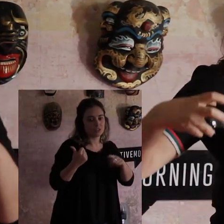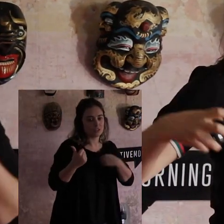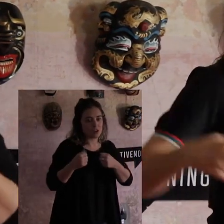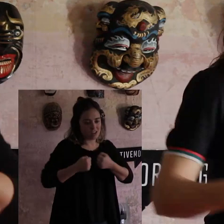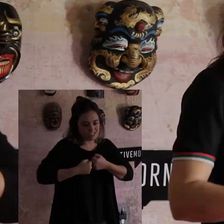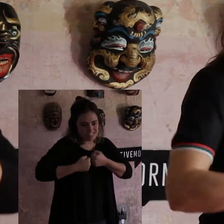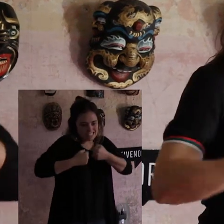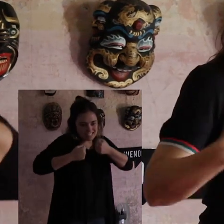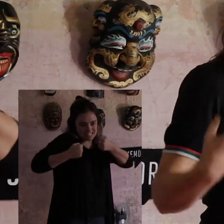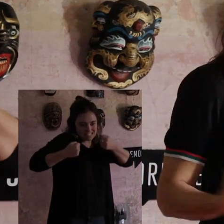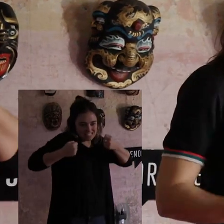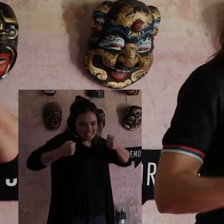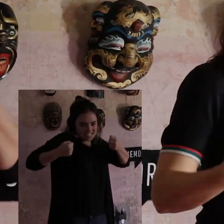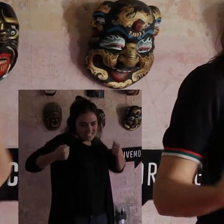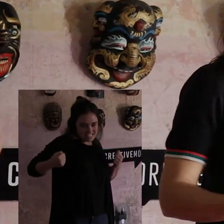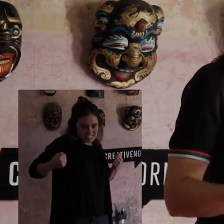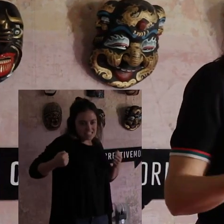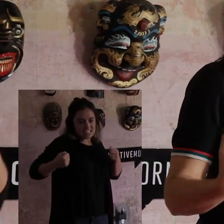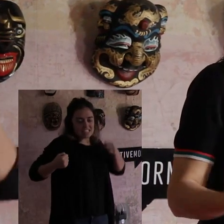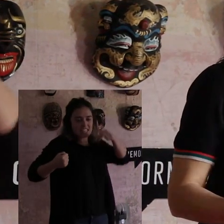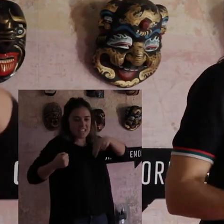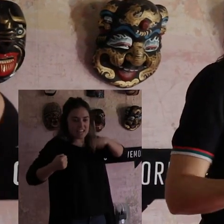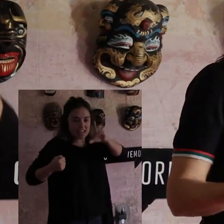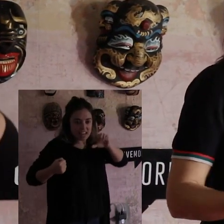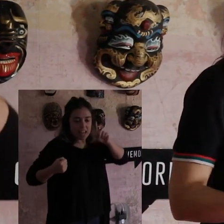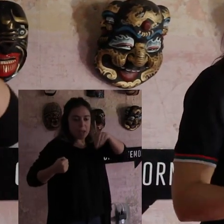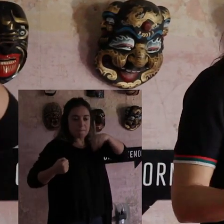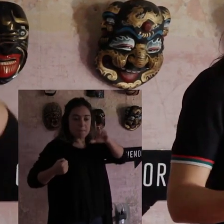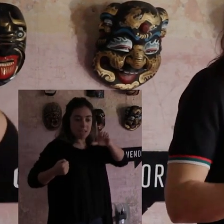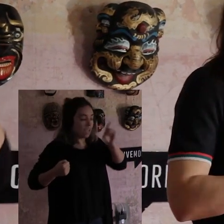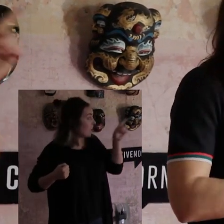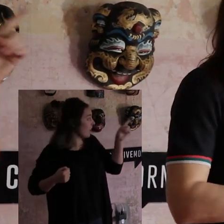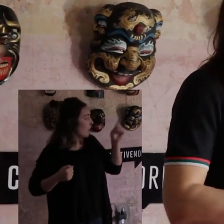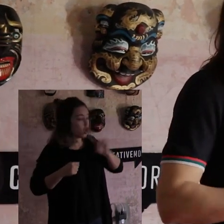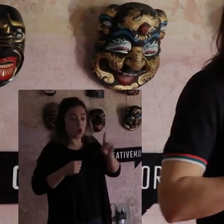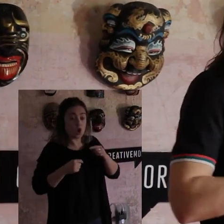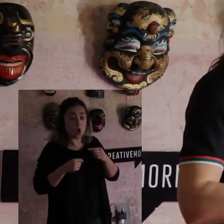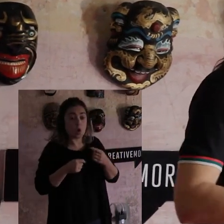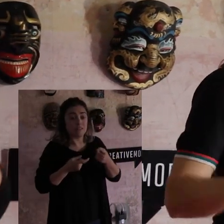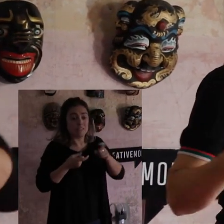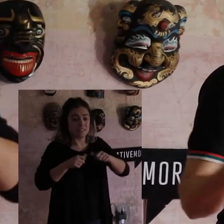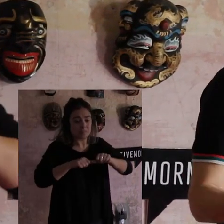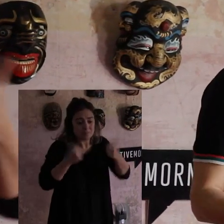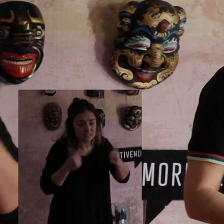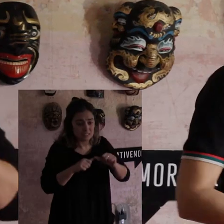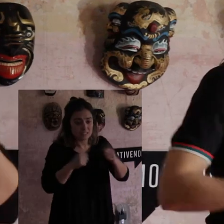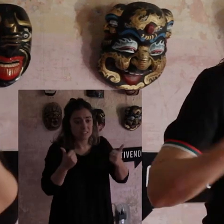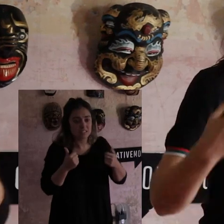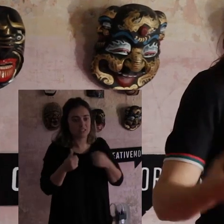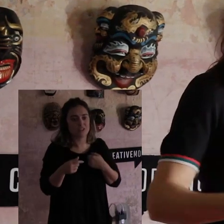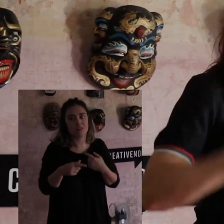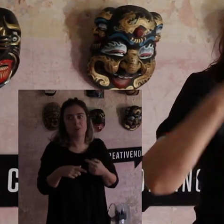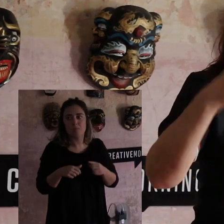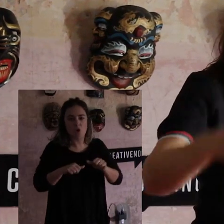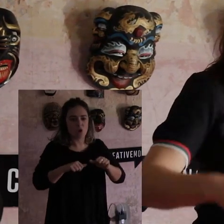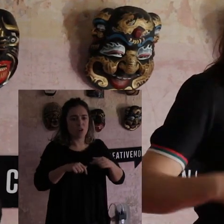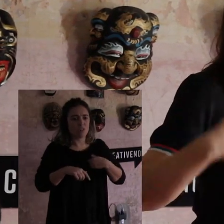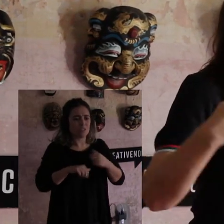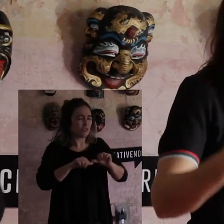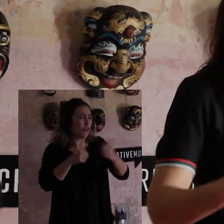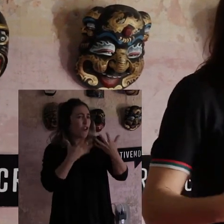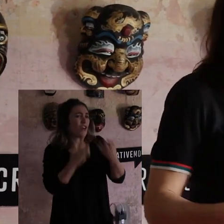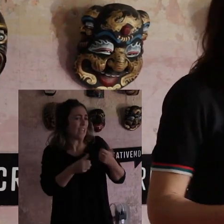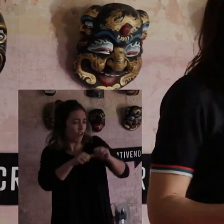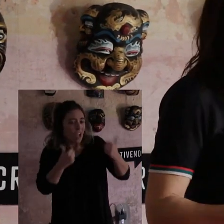estiré a la N. Nemiquitepa es no me dejes, no me dejes. Y era, no me dejes, y era, ay, qué bueno que me dejaste, ¿no? O sea, como todo